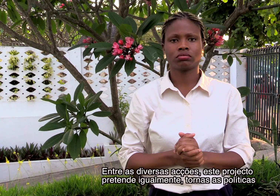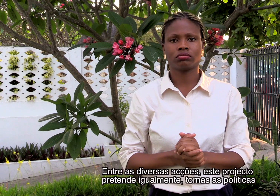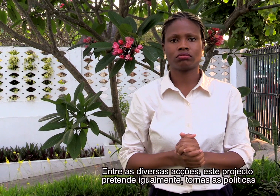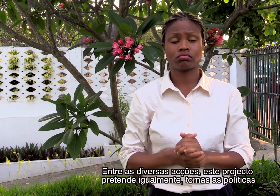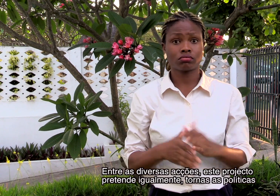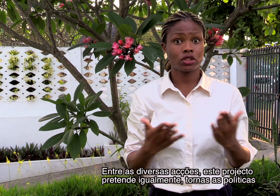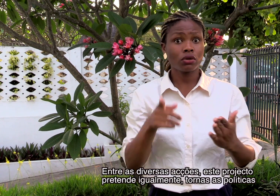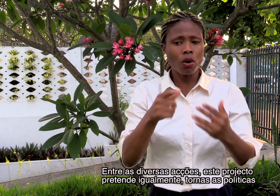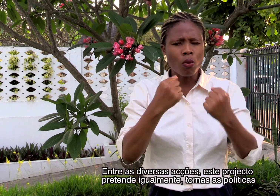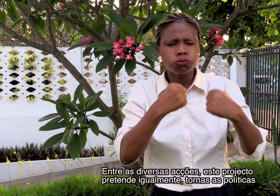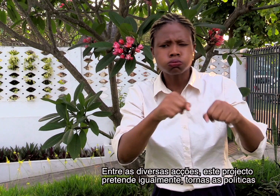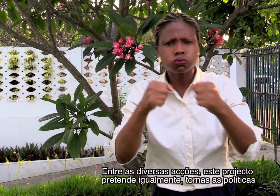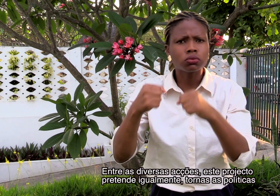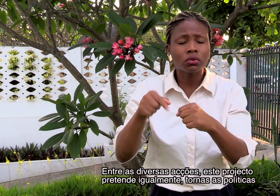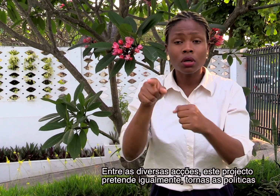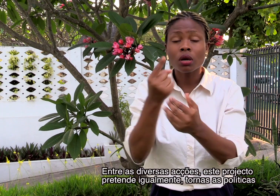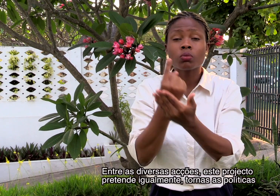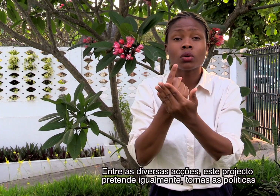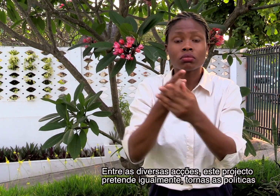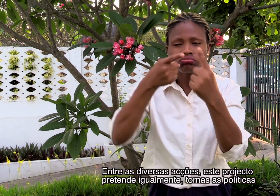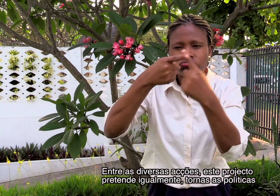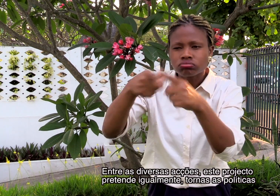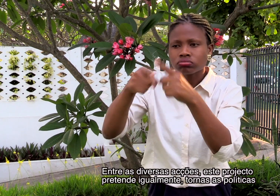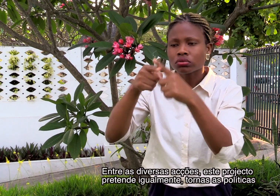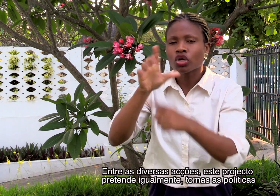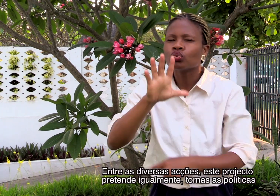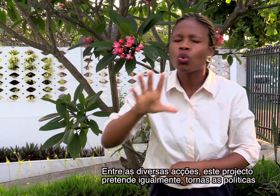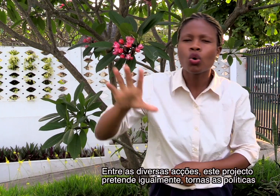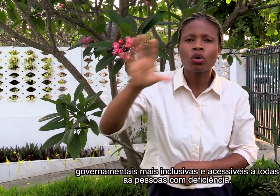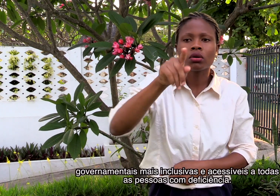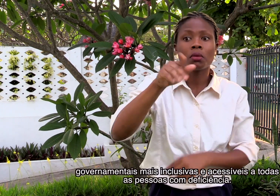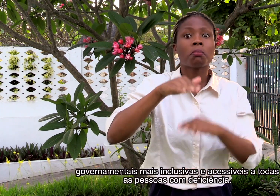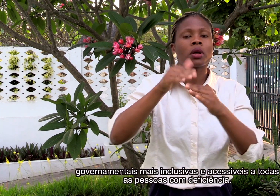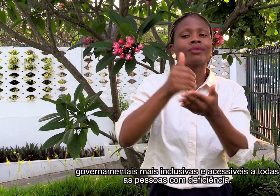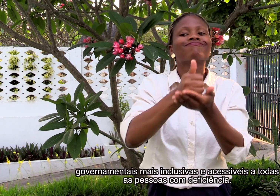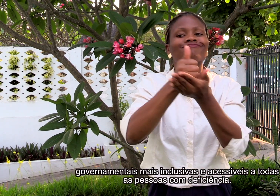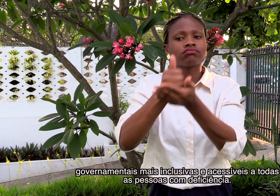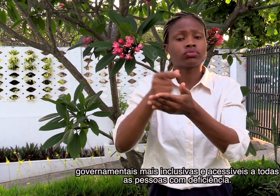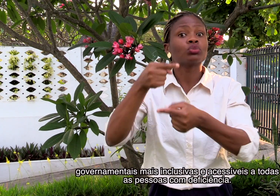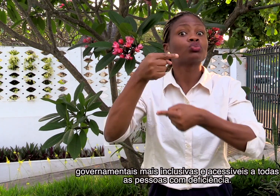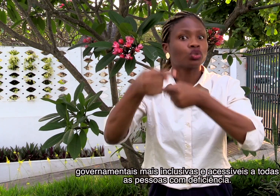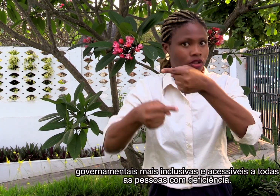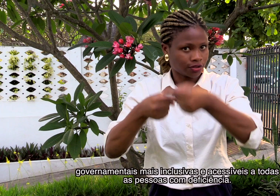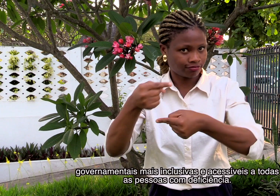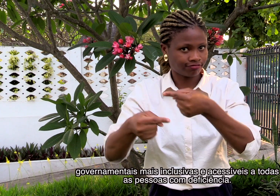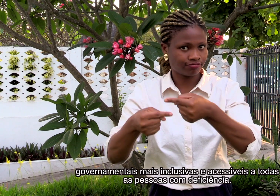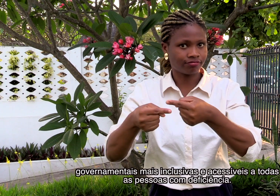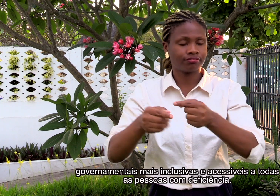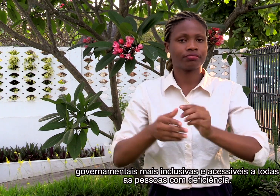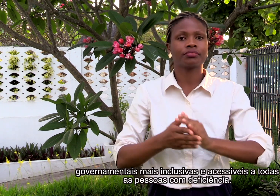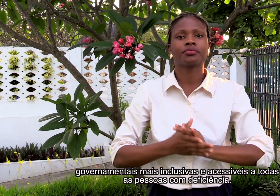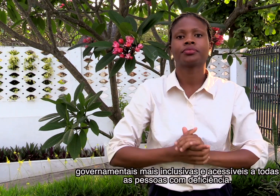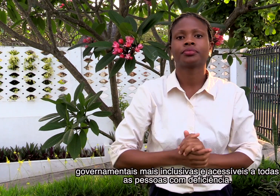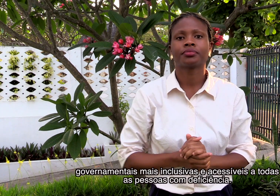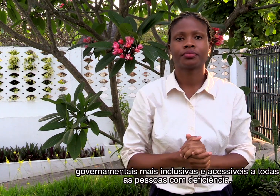Entre as diversas ações, este projeto pretende igualmente tornar as políticas governamentais mais inclusivas e acessíveis